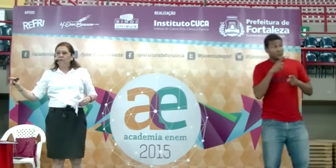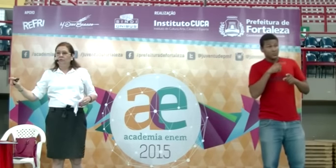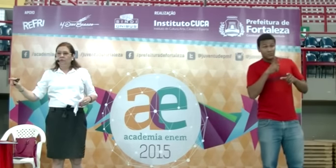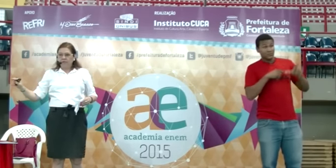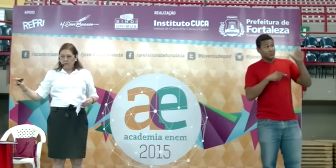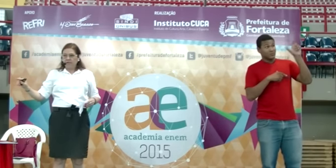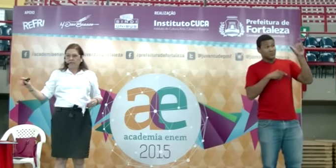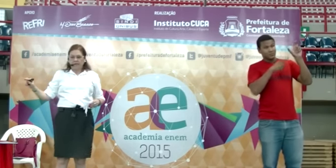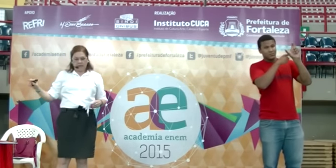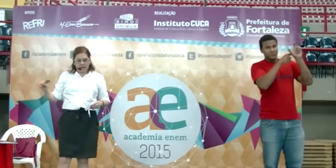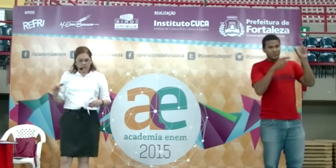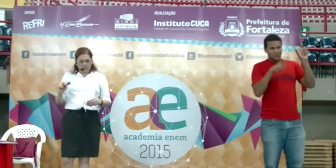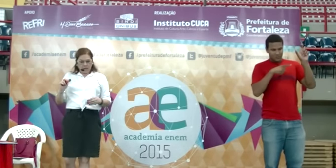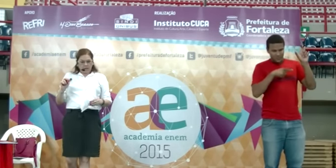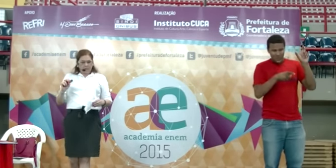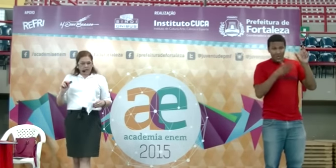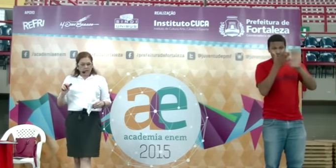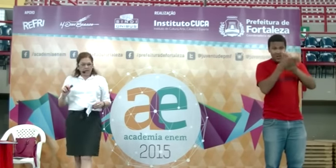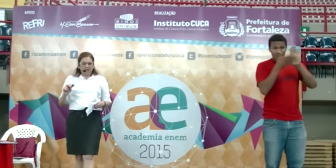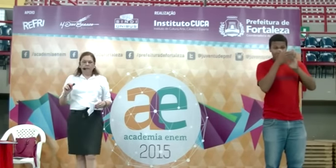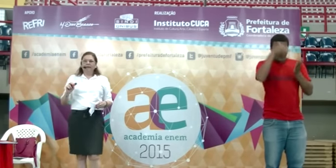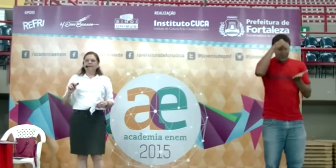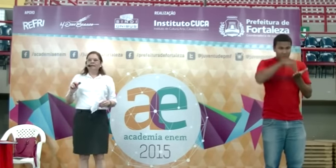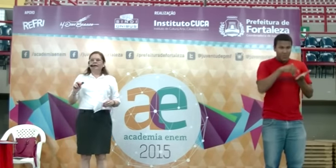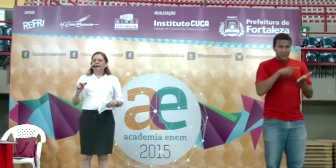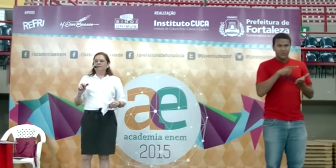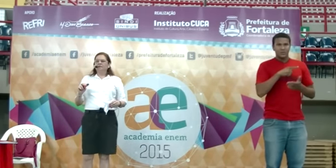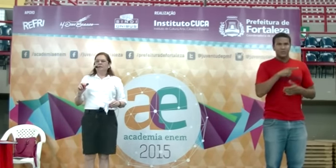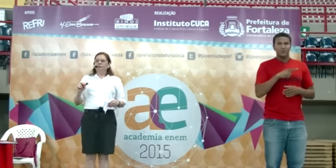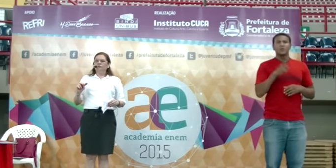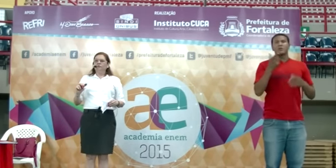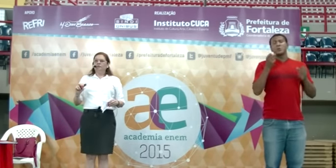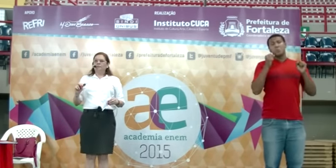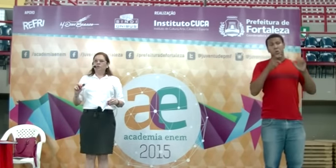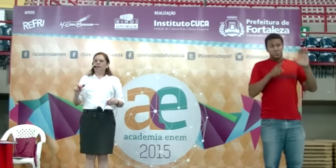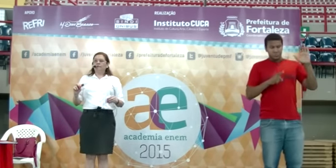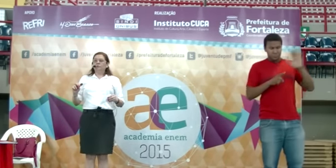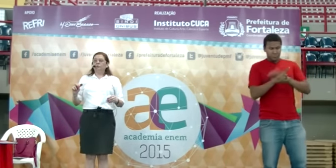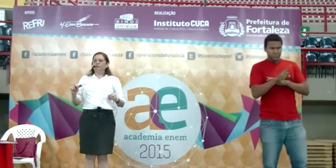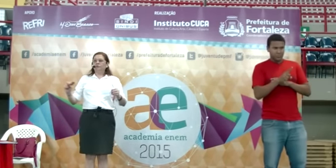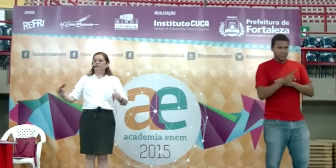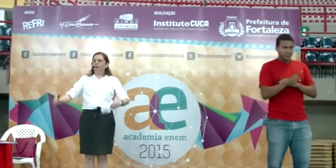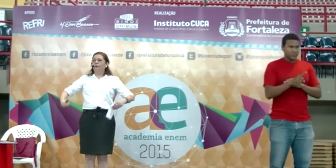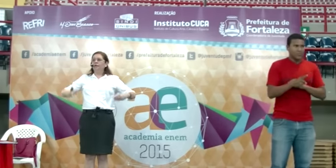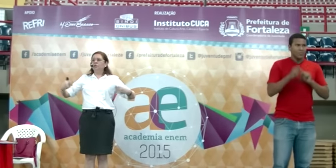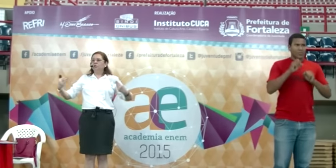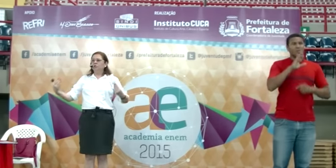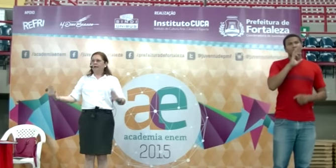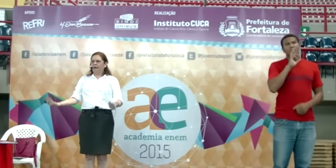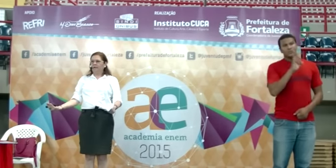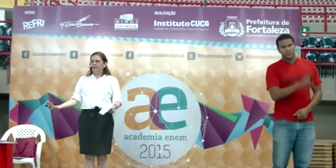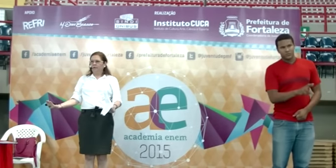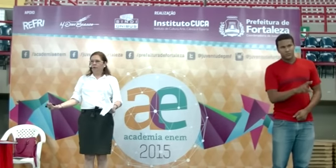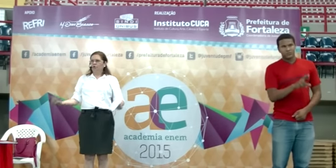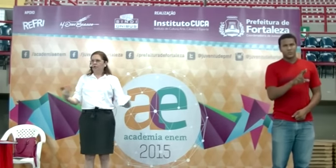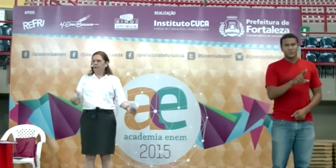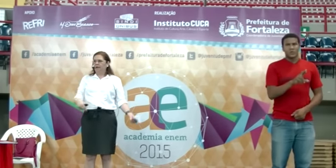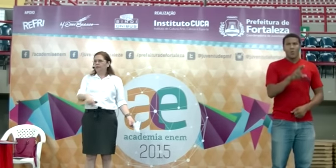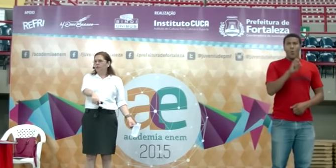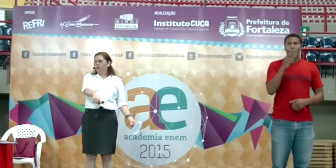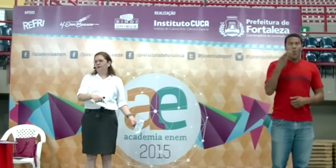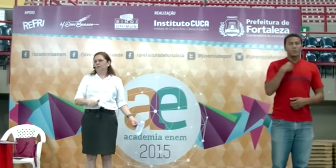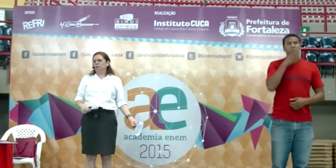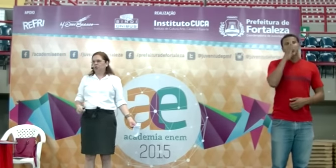do texto que você está lendo. Pode ser uma indagação, você pode responder de forma indireta